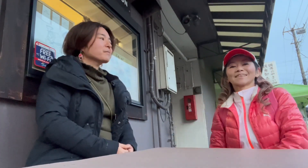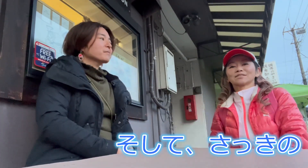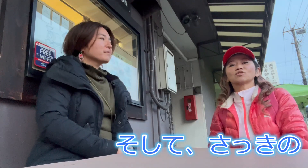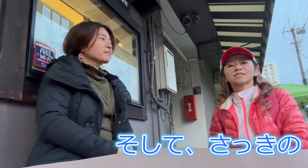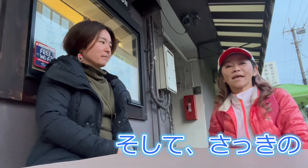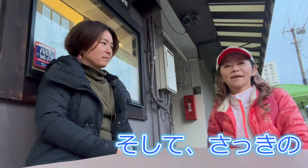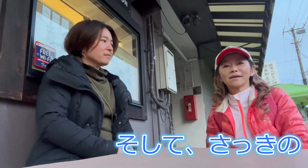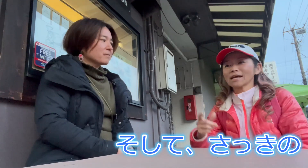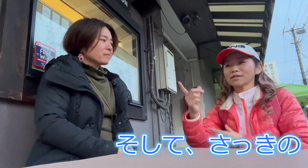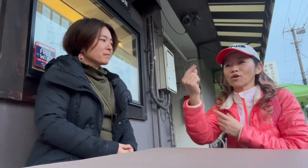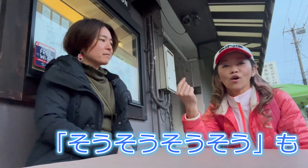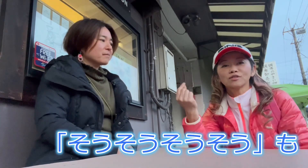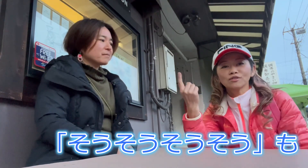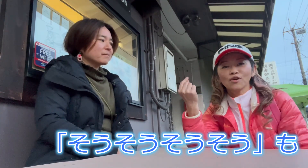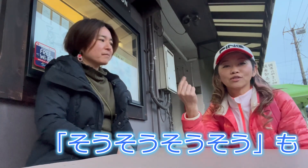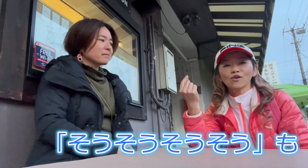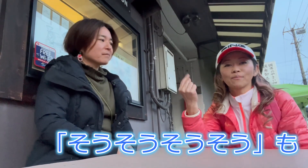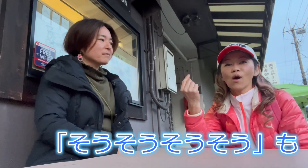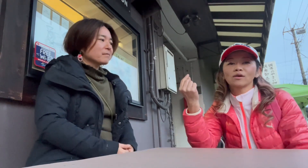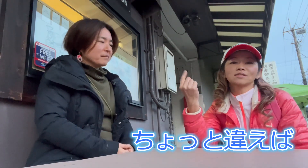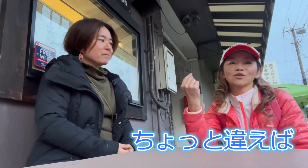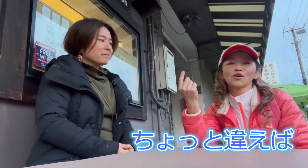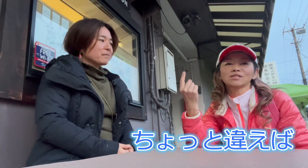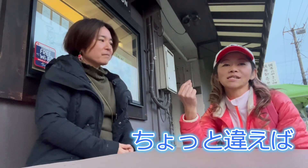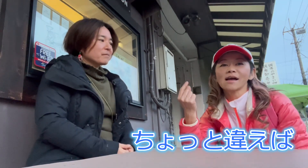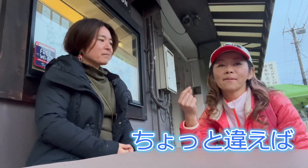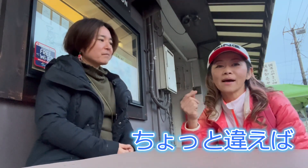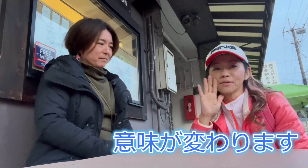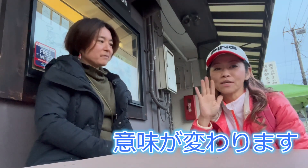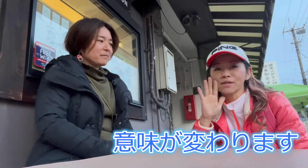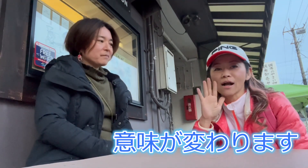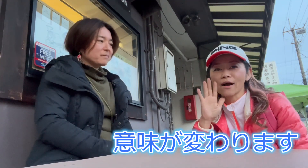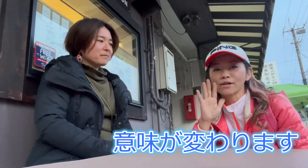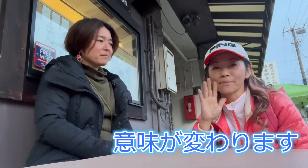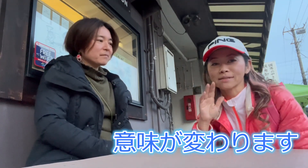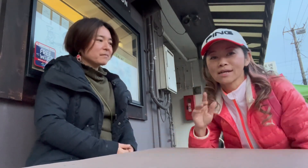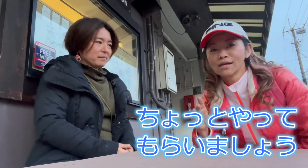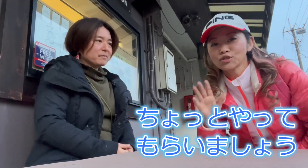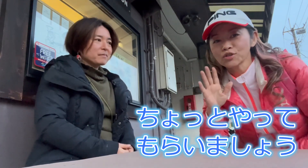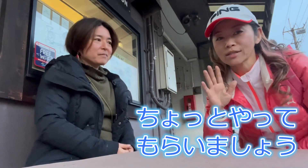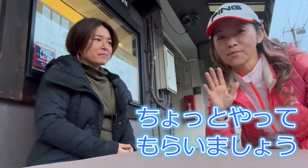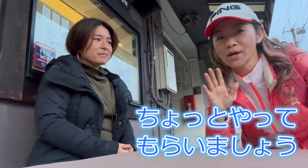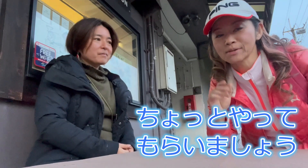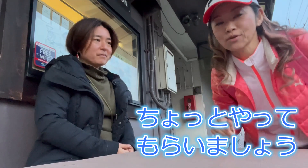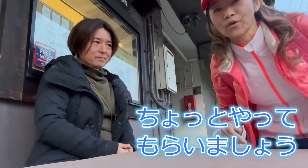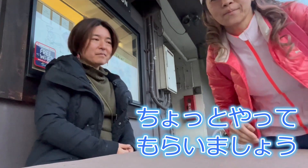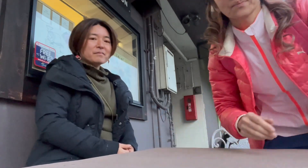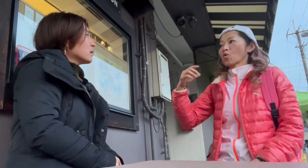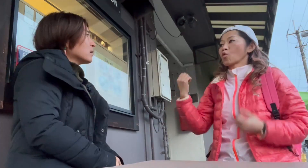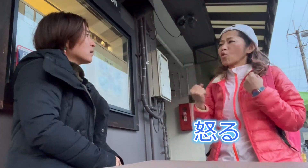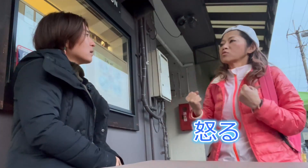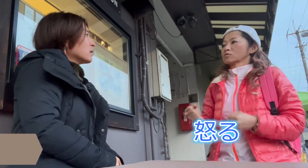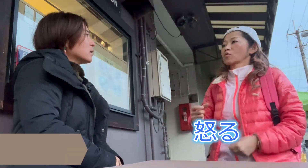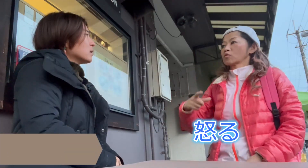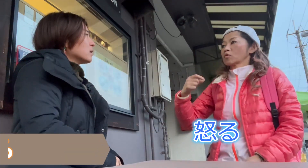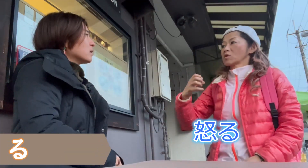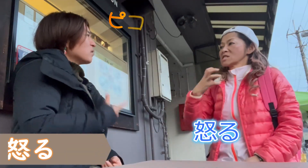そしてさっきのそうそうそうそうもちょっと違えば意味が変わります。ちょっとやってもらいましょう。 怒る、怒る 怒